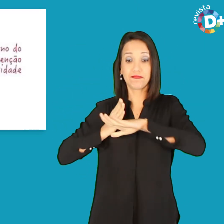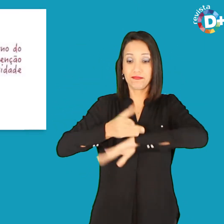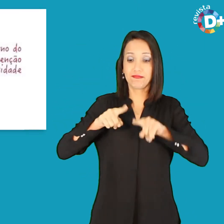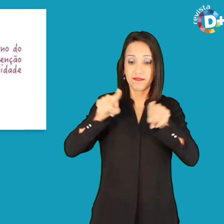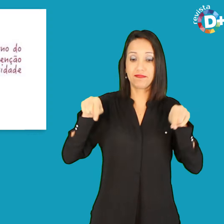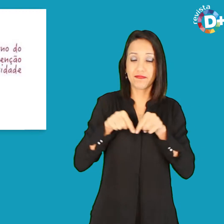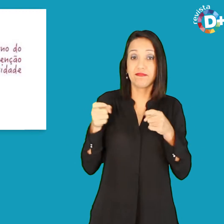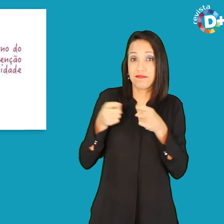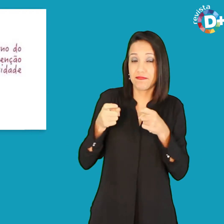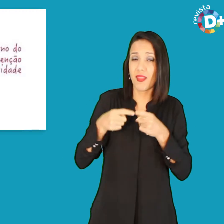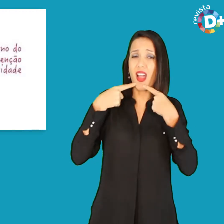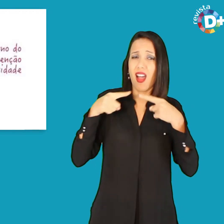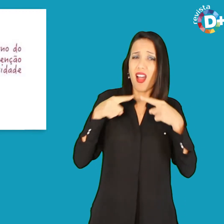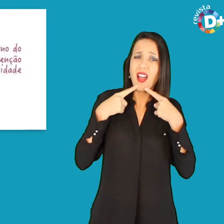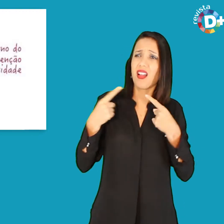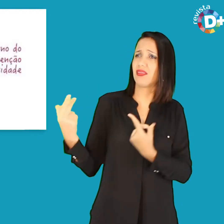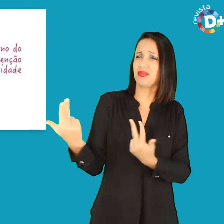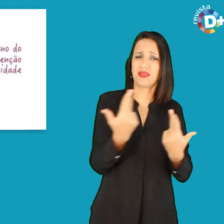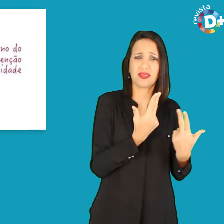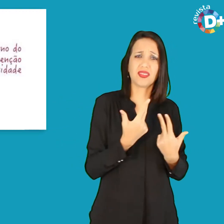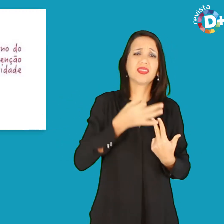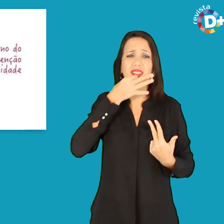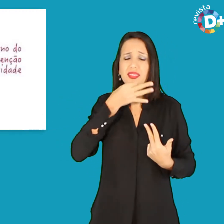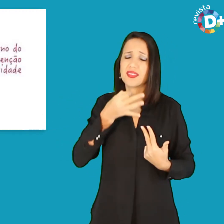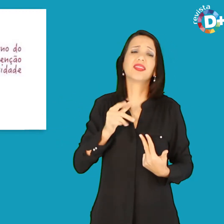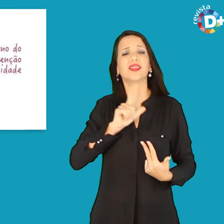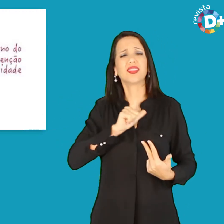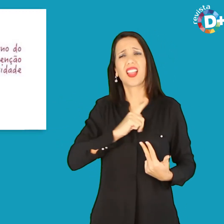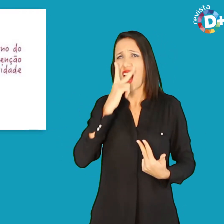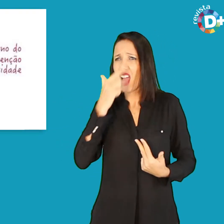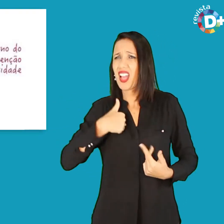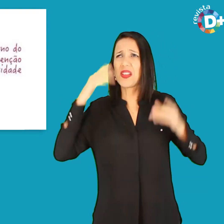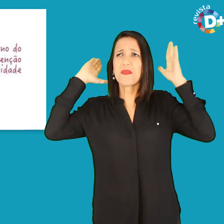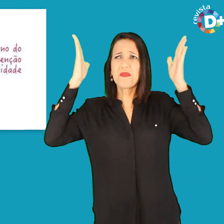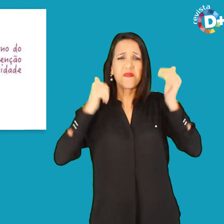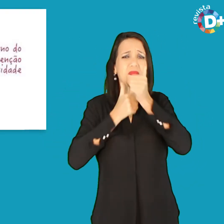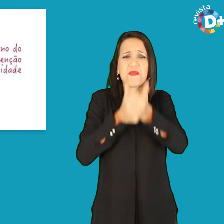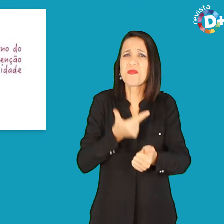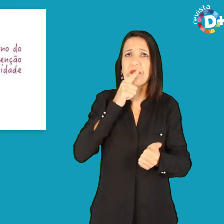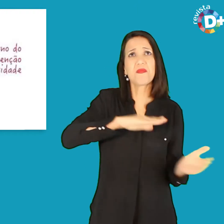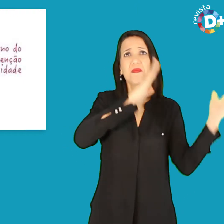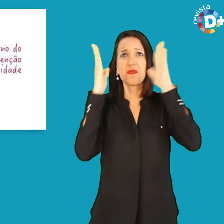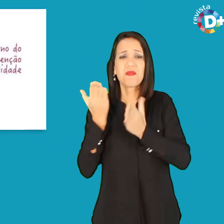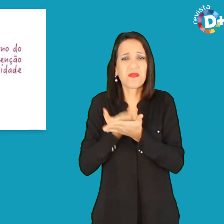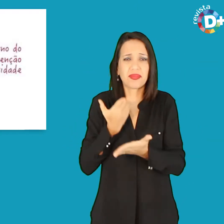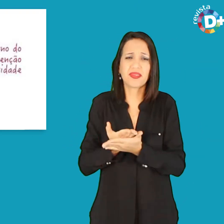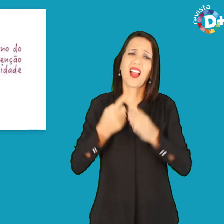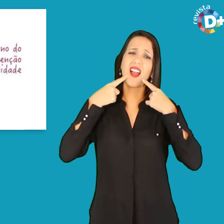costumam fazer queixas comuns. Acho que sou burro e não consigo acompanhar as aulas. São queixas comuns entre crianças. Já